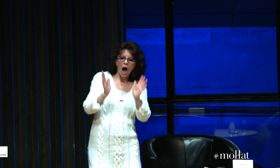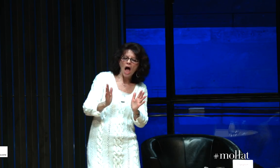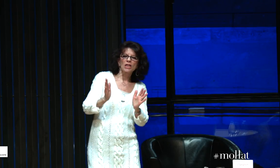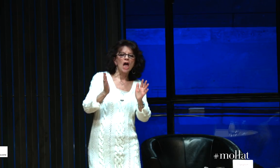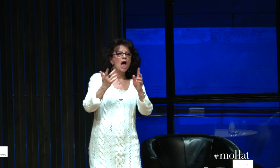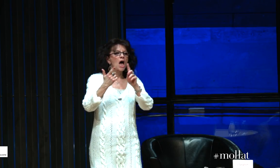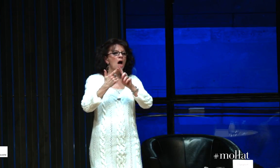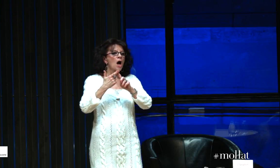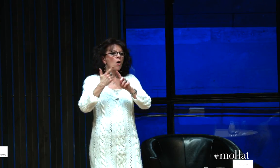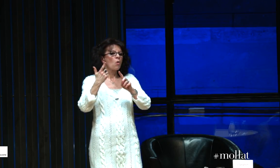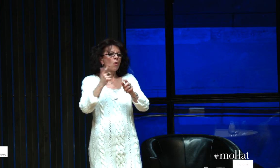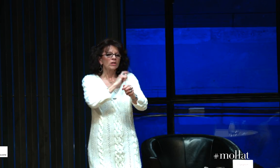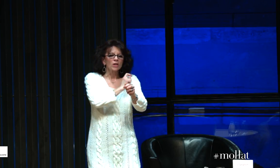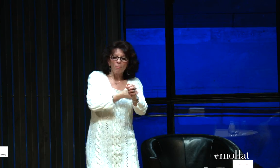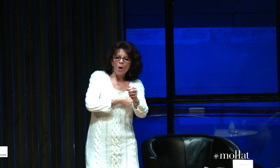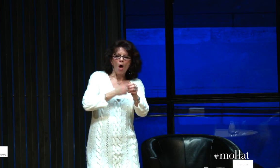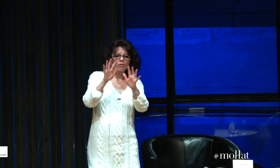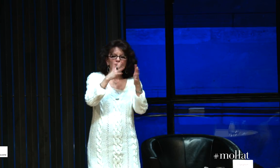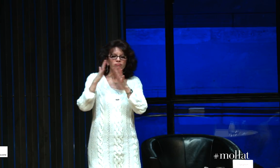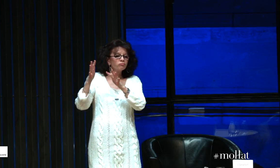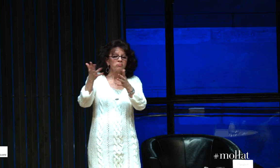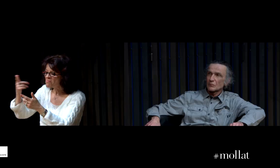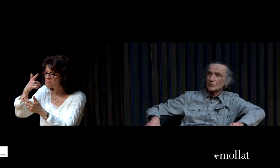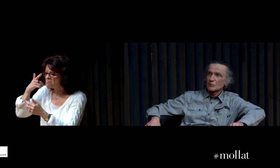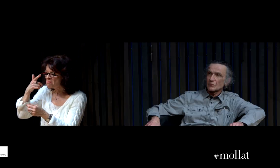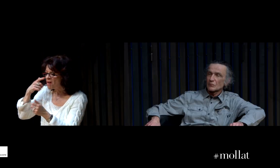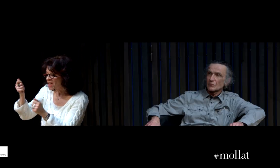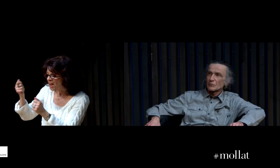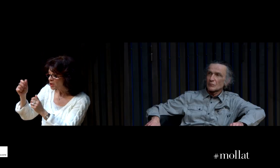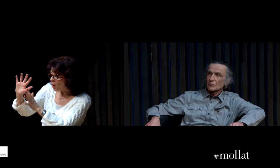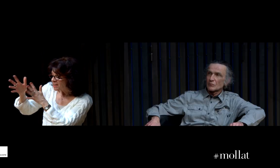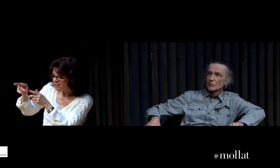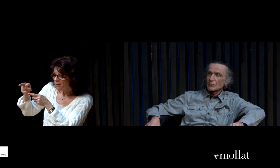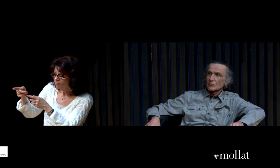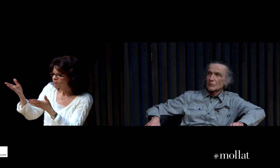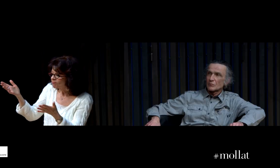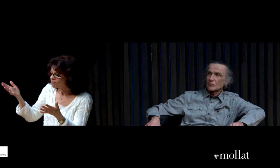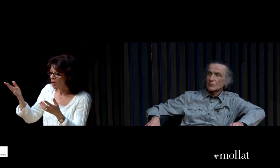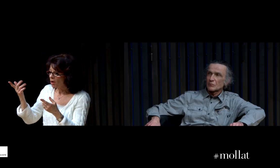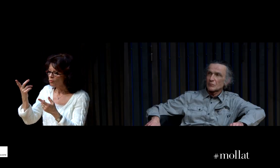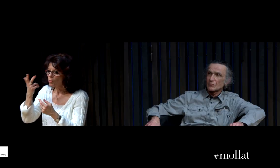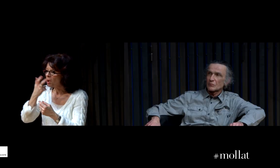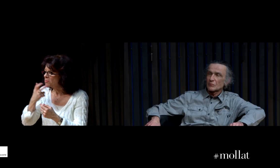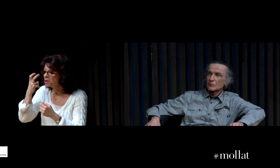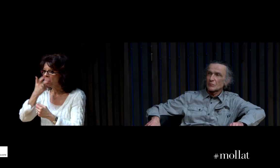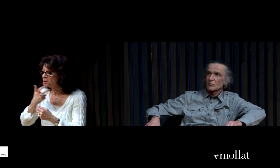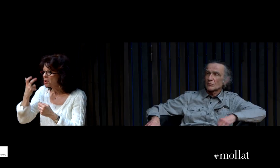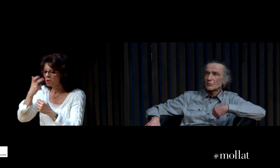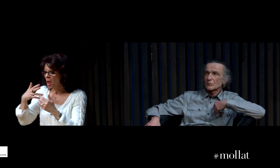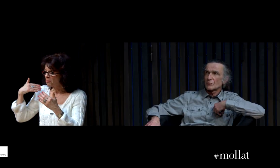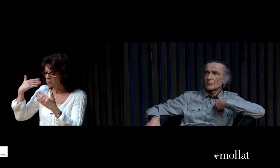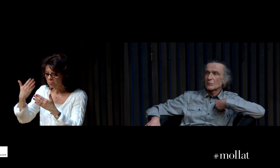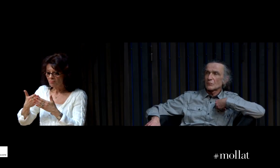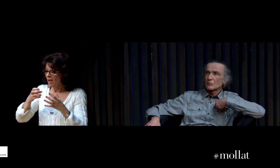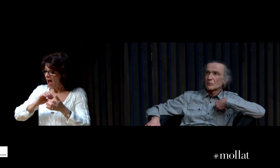les mêmes. Il y avait bien sûr des foyers, des rencontres sportives où il y avait la langue des signes. Mais moi, je n'y allais pas.